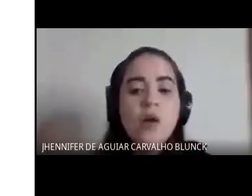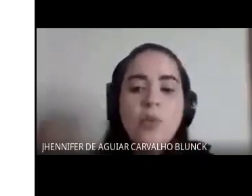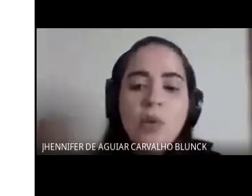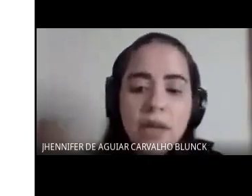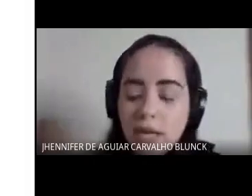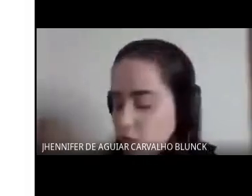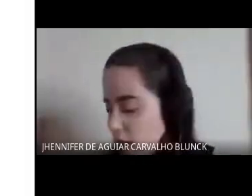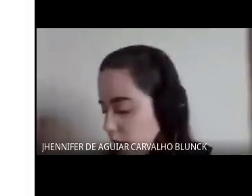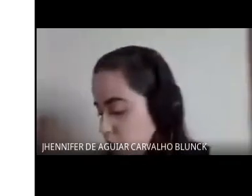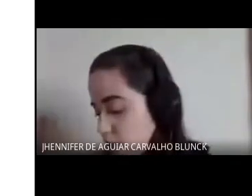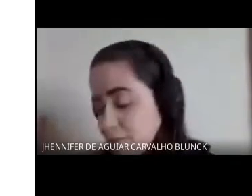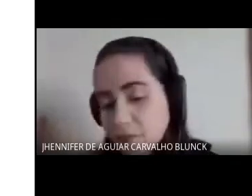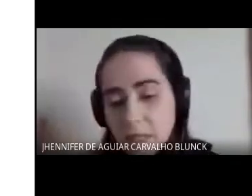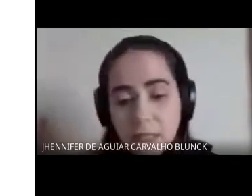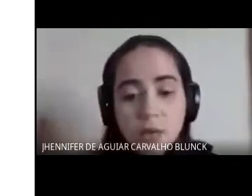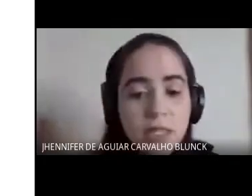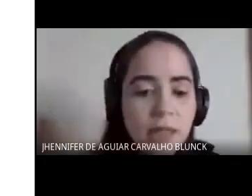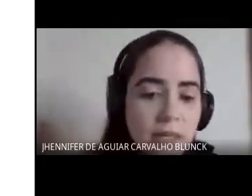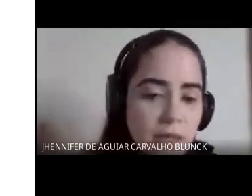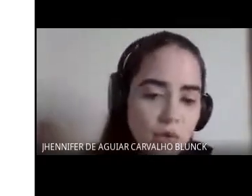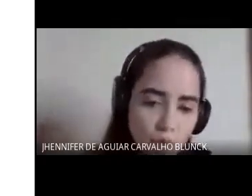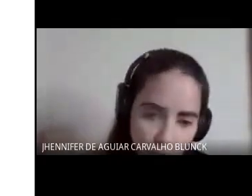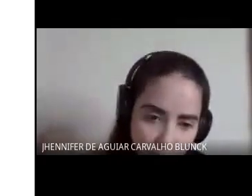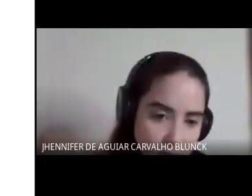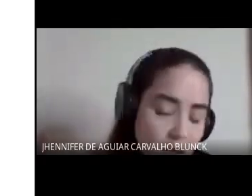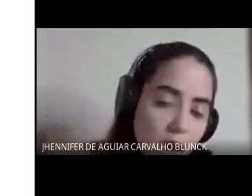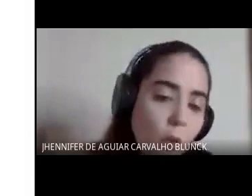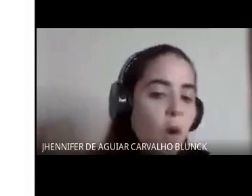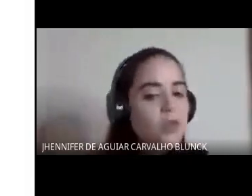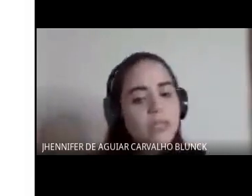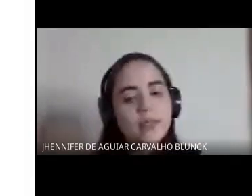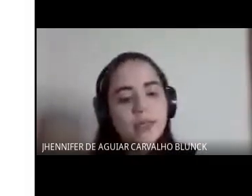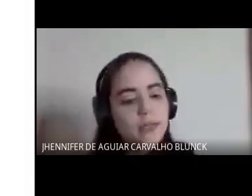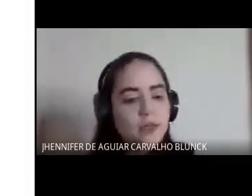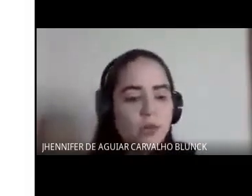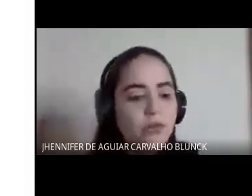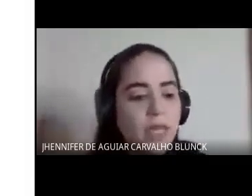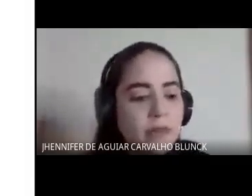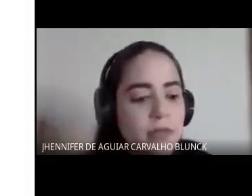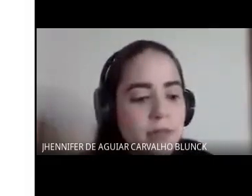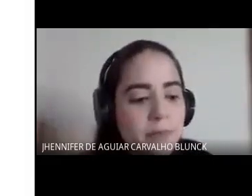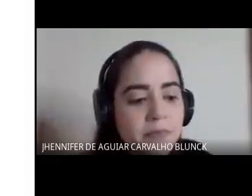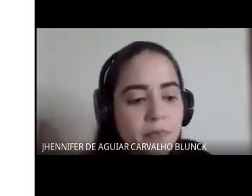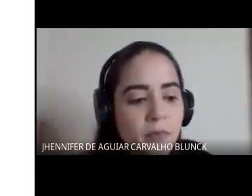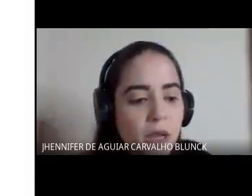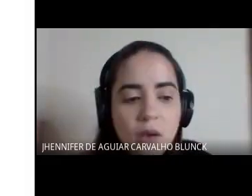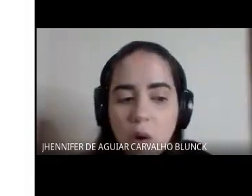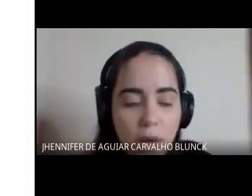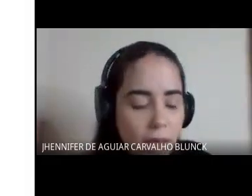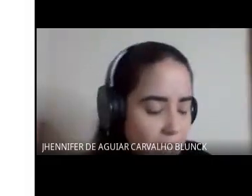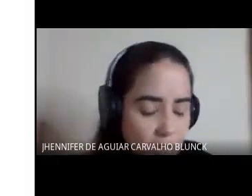está errada? Porque, gente, tanto as crianças surdas quanto as crianças